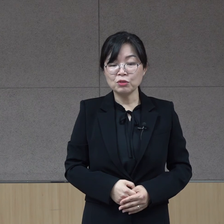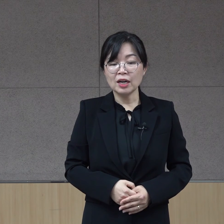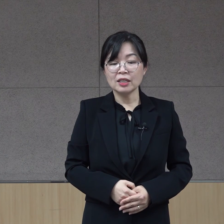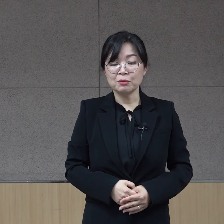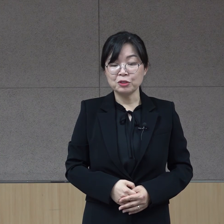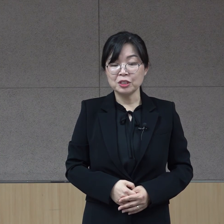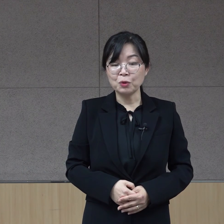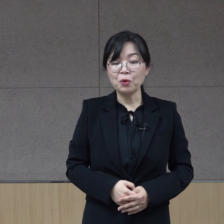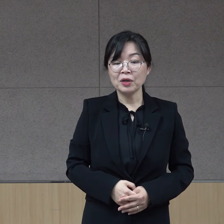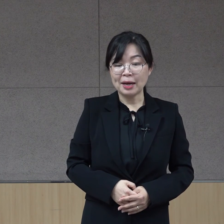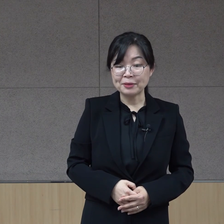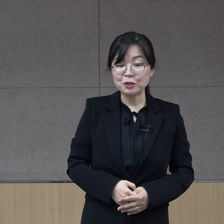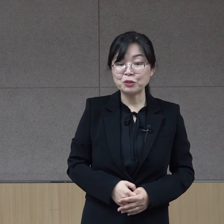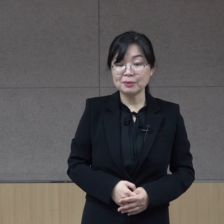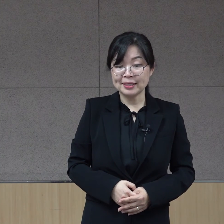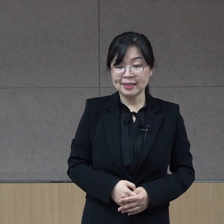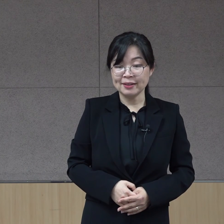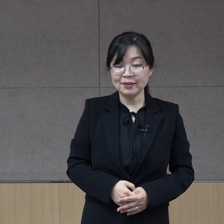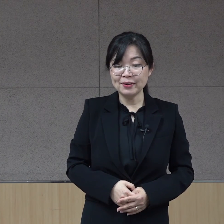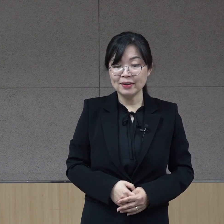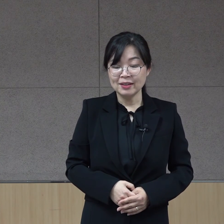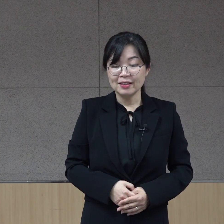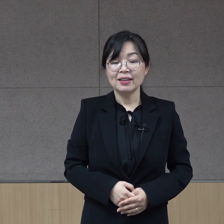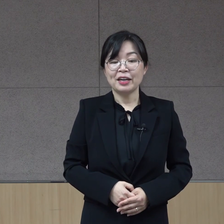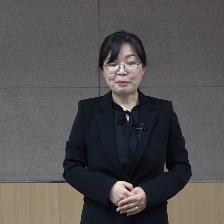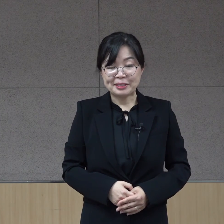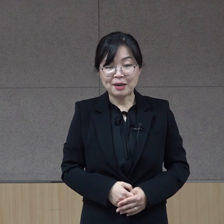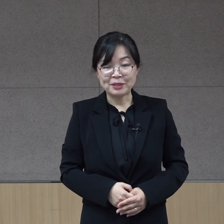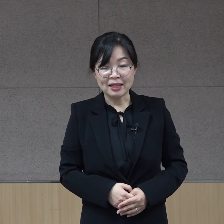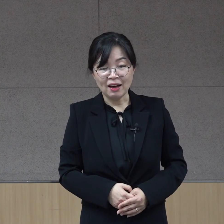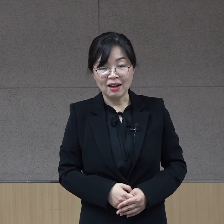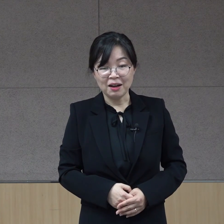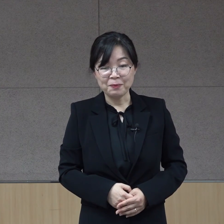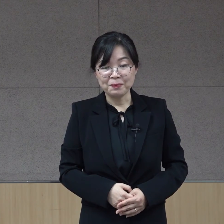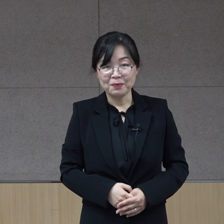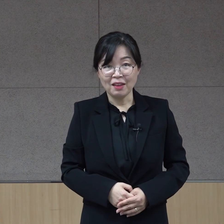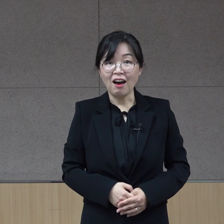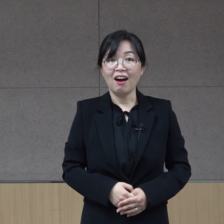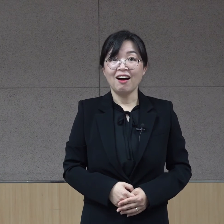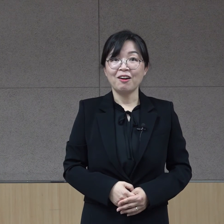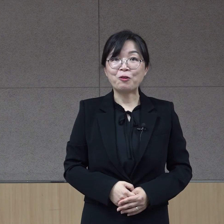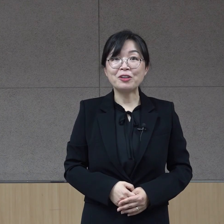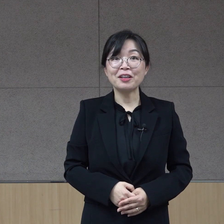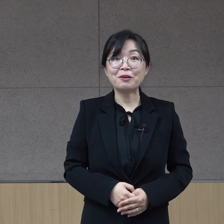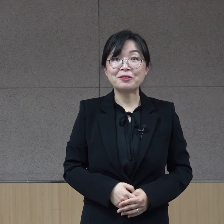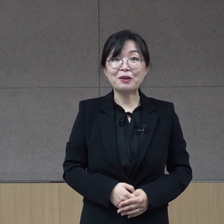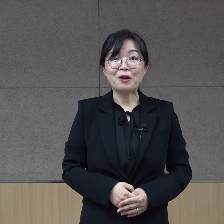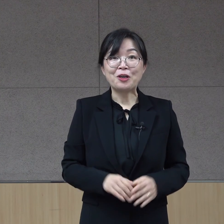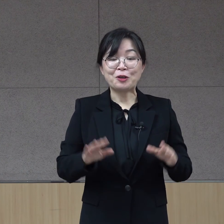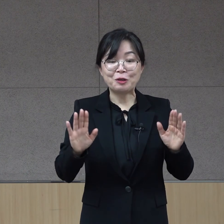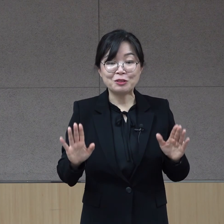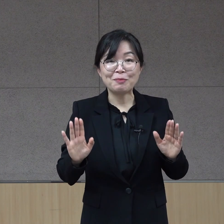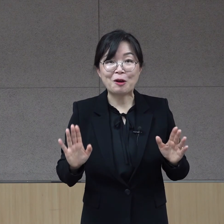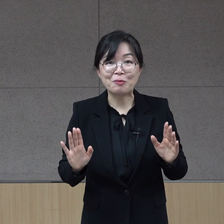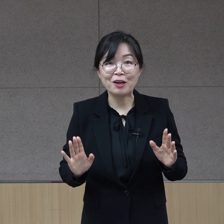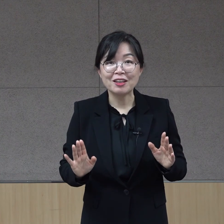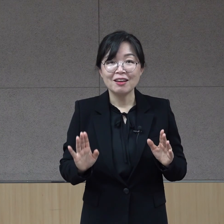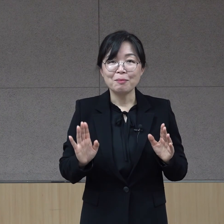두둑하게 입으시고 감기 조심하세요. 감사합니다. 오늘 내용은요, 여러분이 배우면